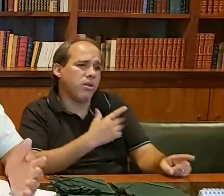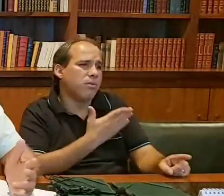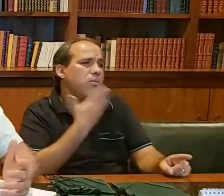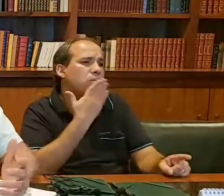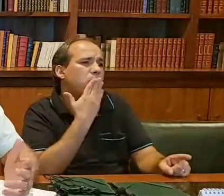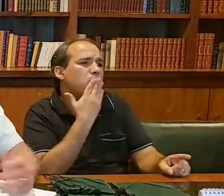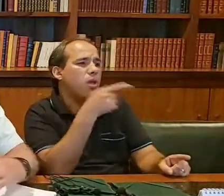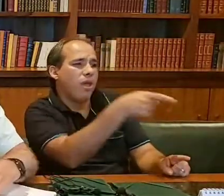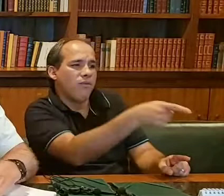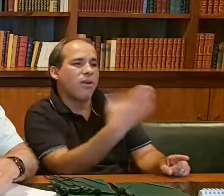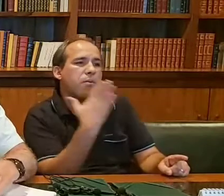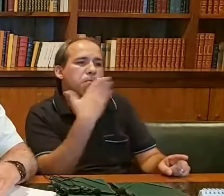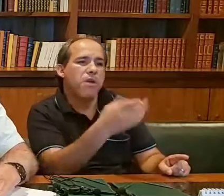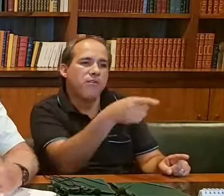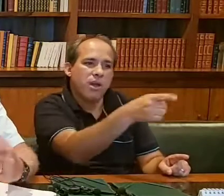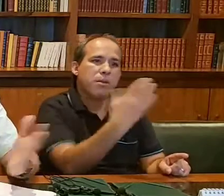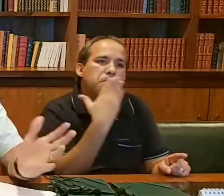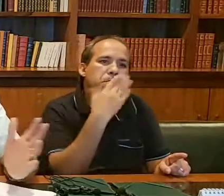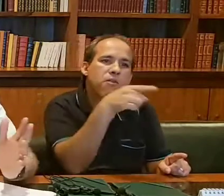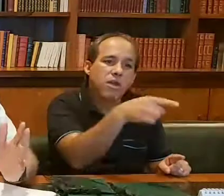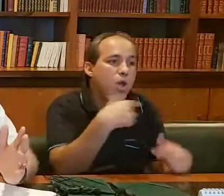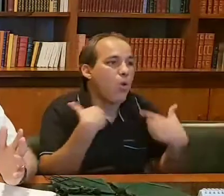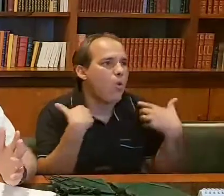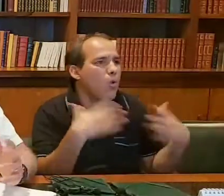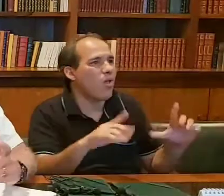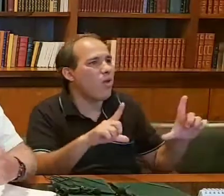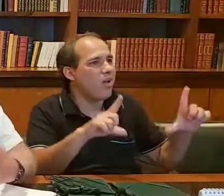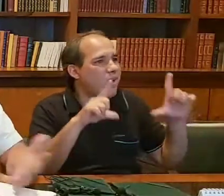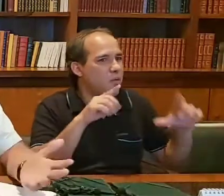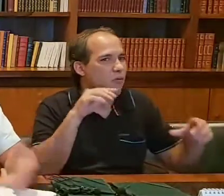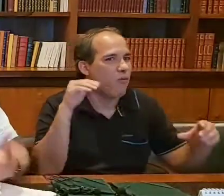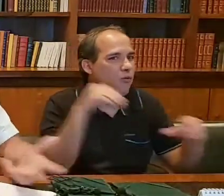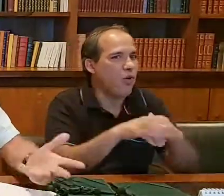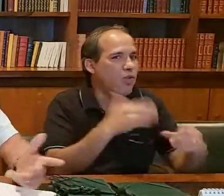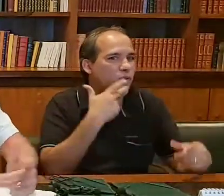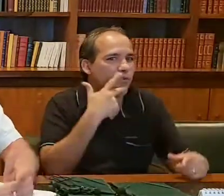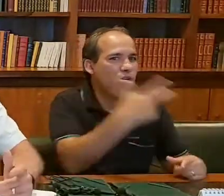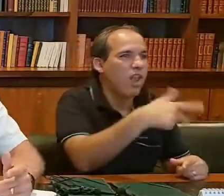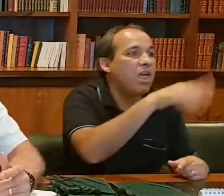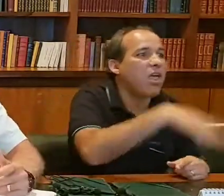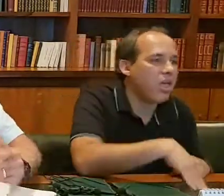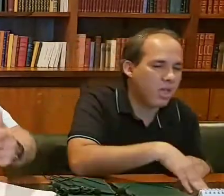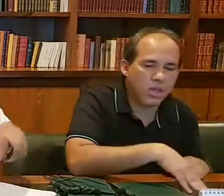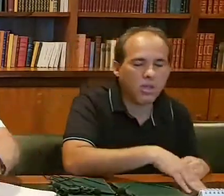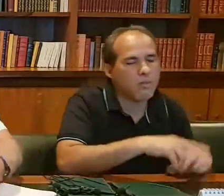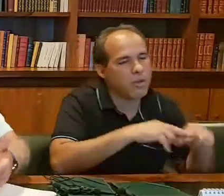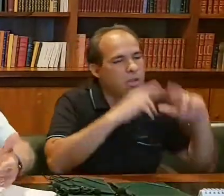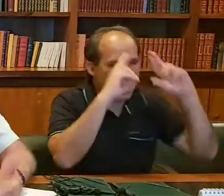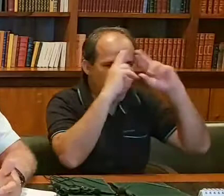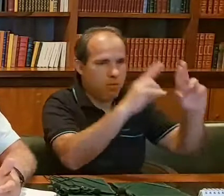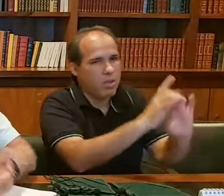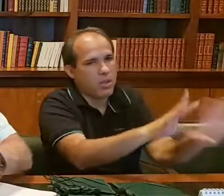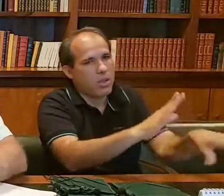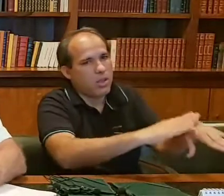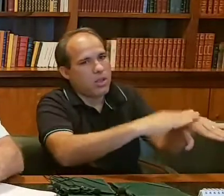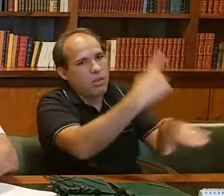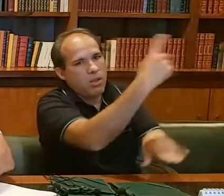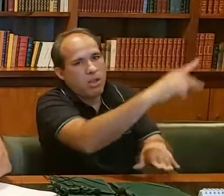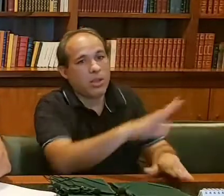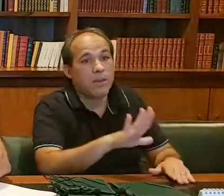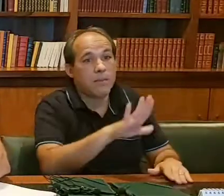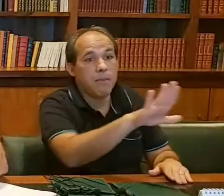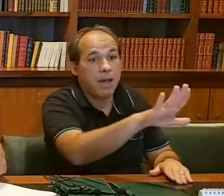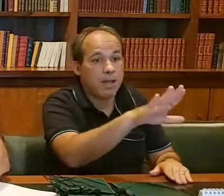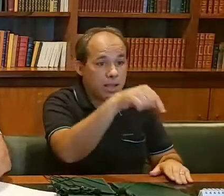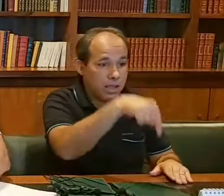peito aberto na campanha da Câmara e do Senado, até para respeitar a autonomia deles. Mas no fundo todo mundo torce. De acordo com a mesa, nós podemos